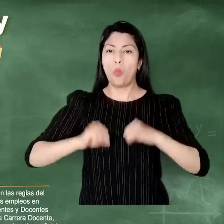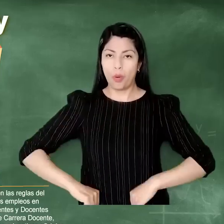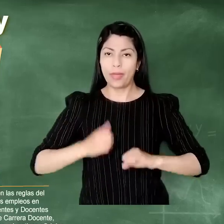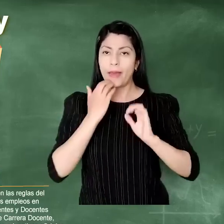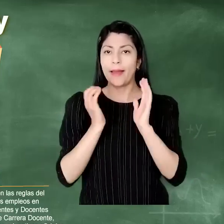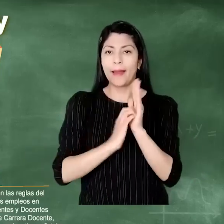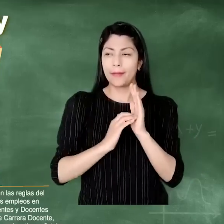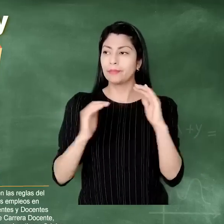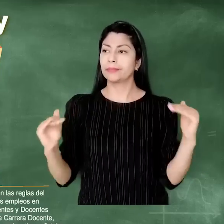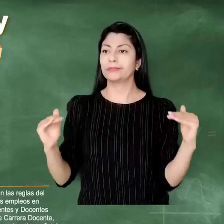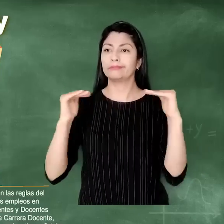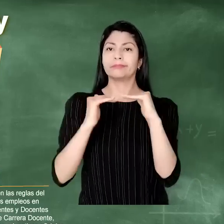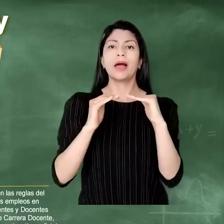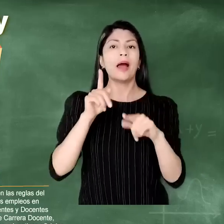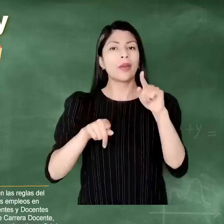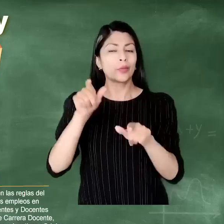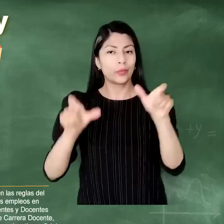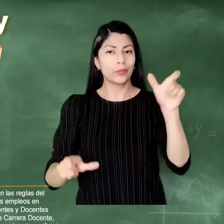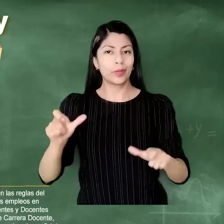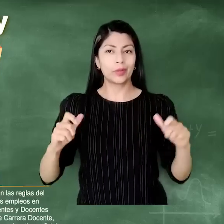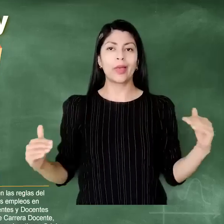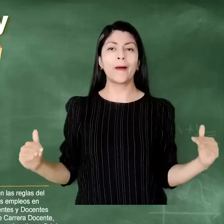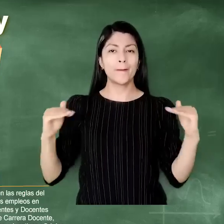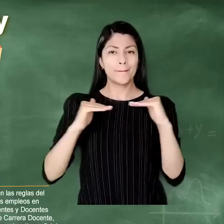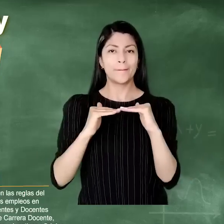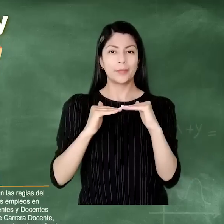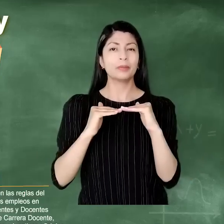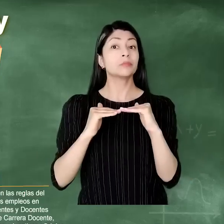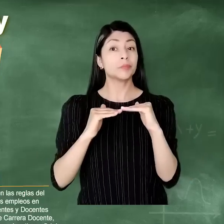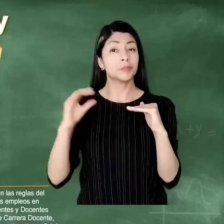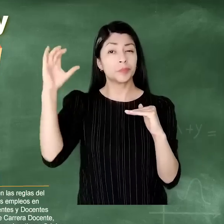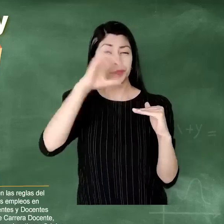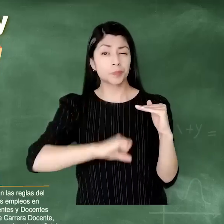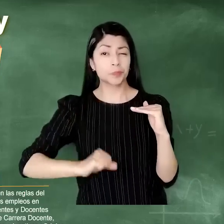la misma posición en condición de empatados.